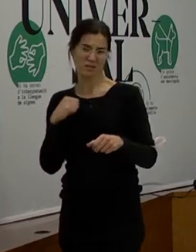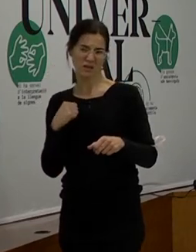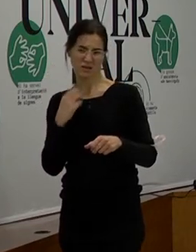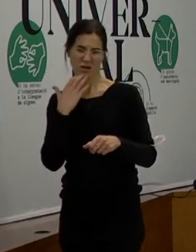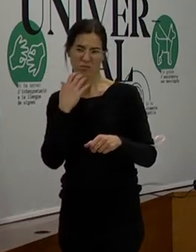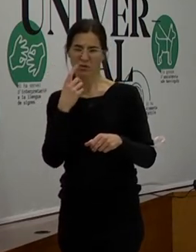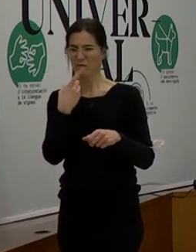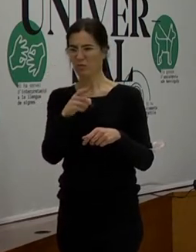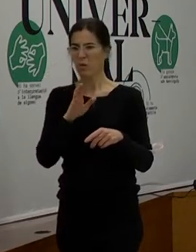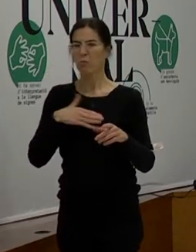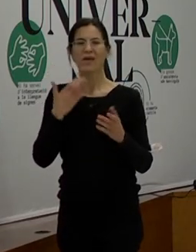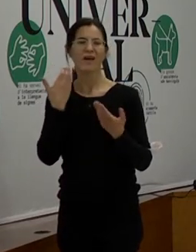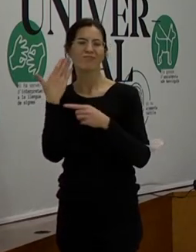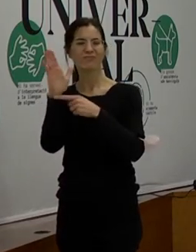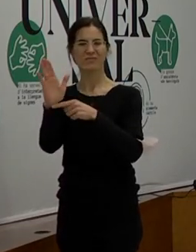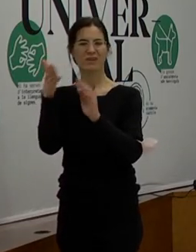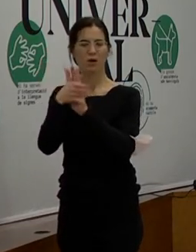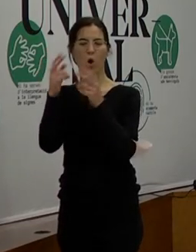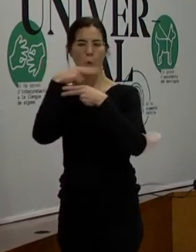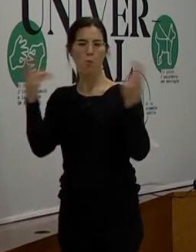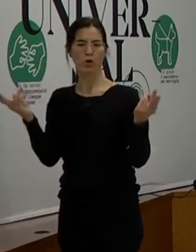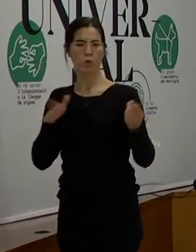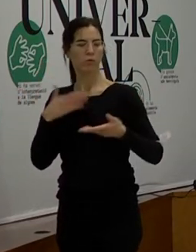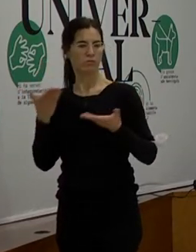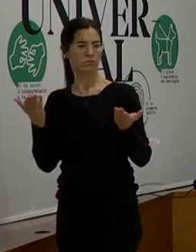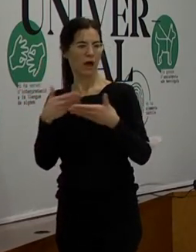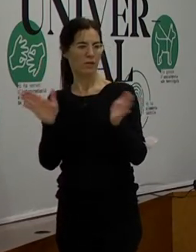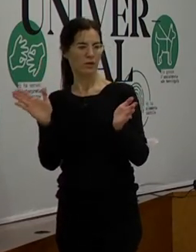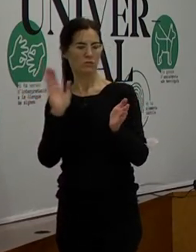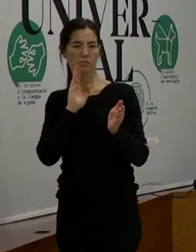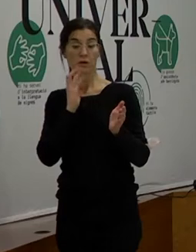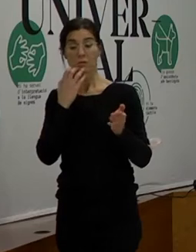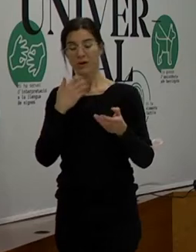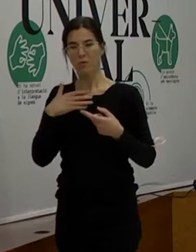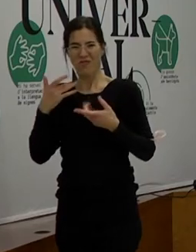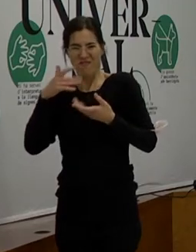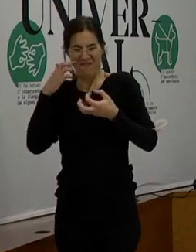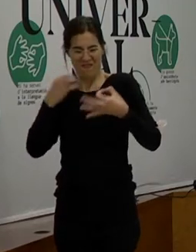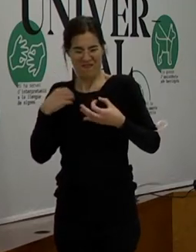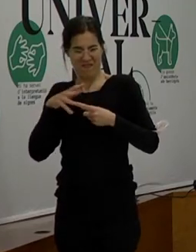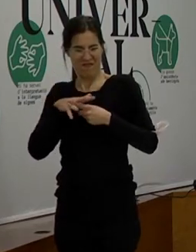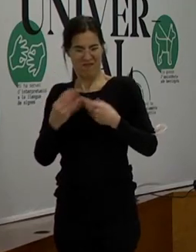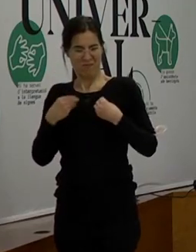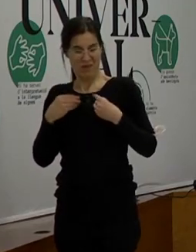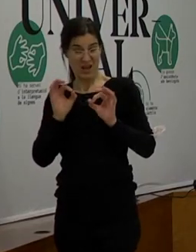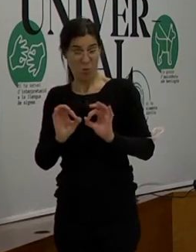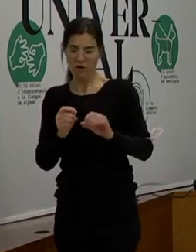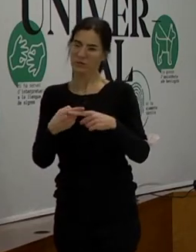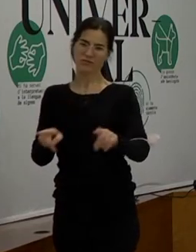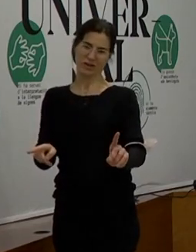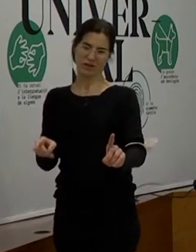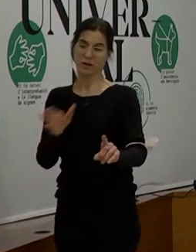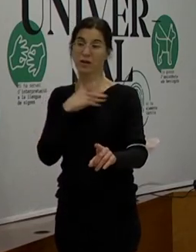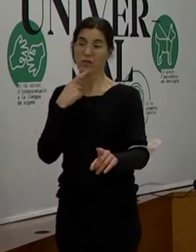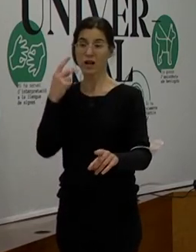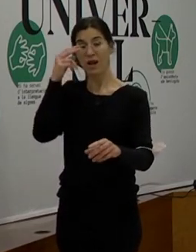és plantejar-ho i parlar-ho aquí obertament i una altra, molt diferent, és viure-ho. Per tant, la intimitat d'aquesta persona es té que